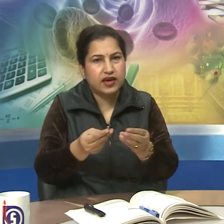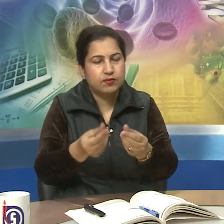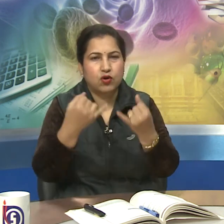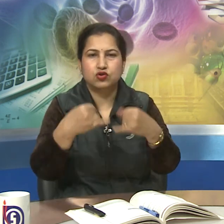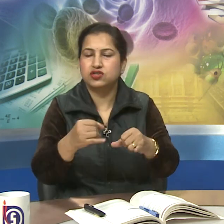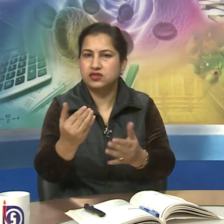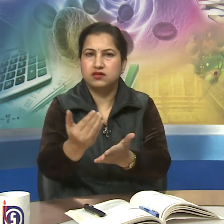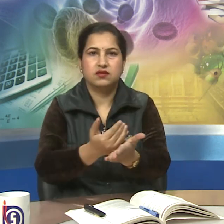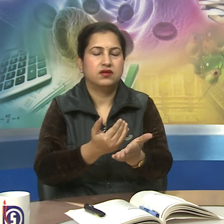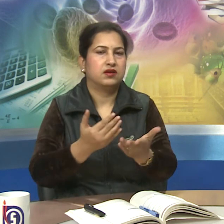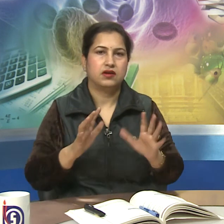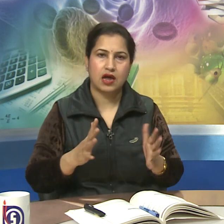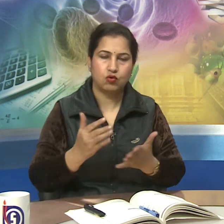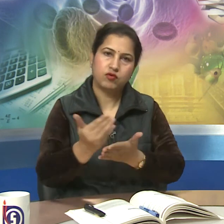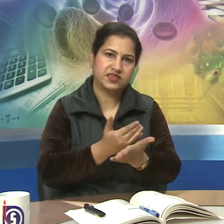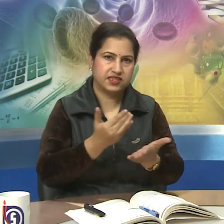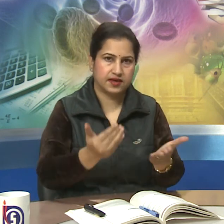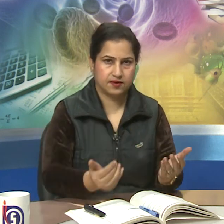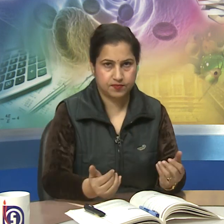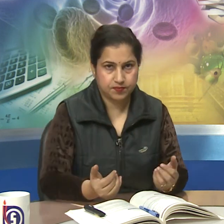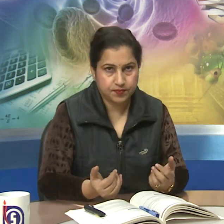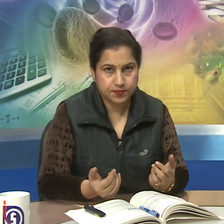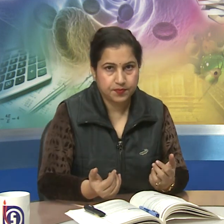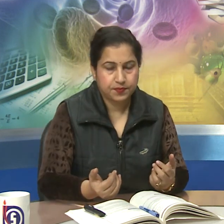पोलूशन नाउ बची रहे हैं